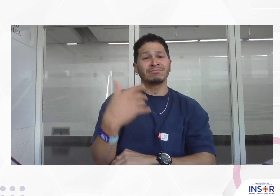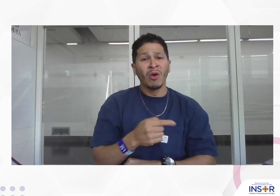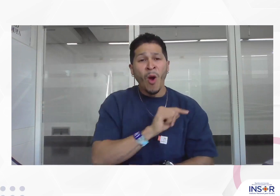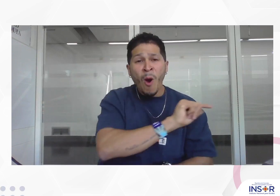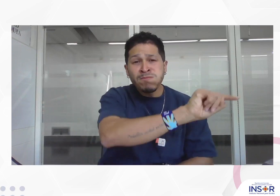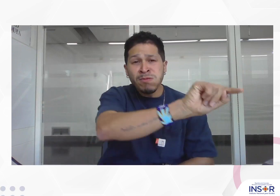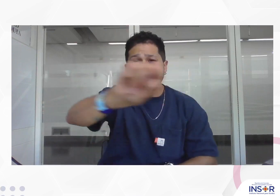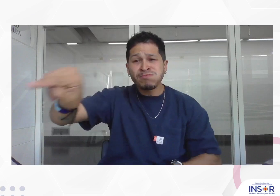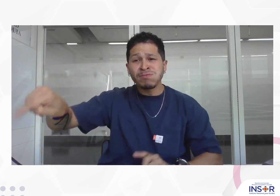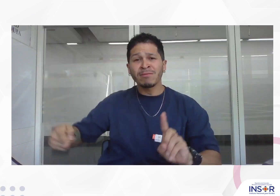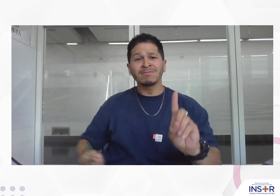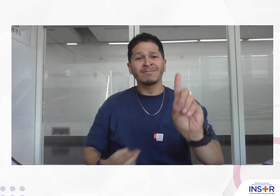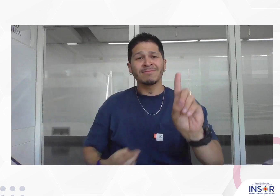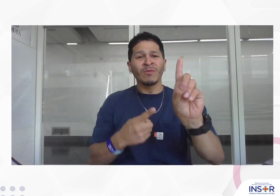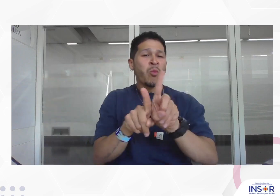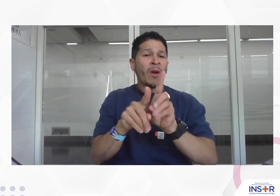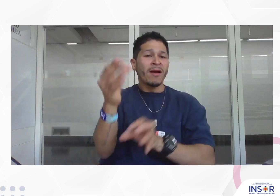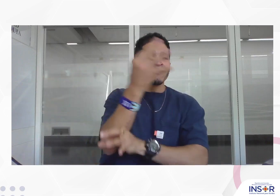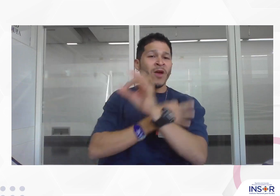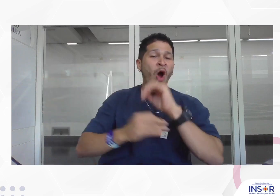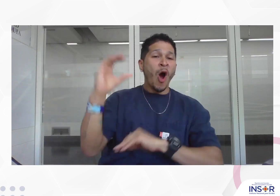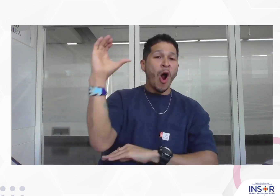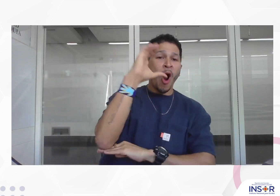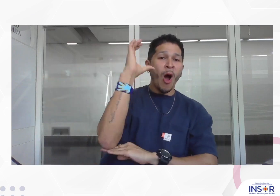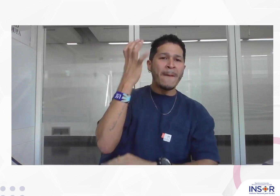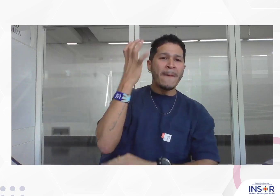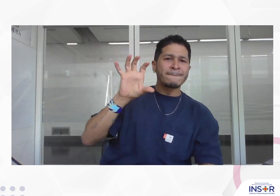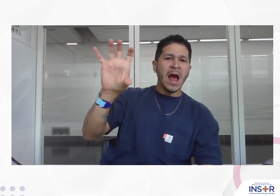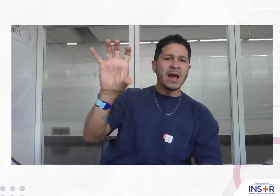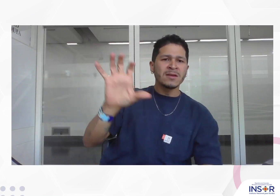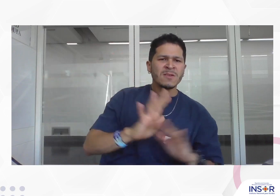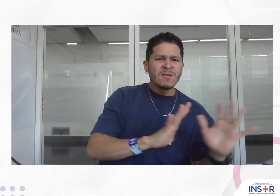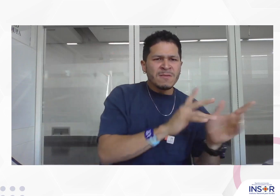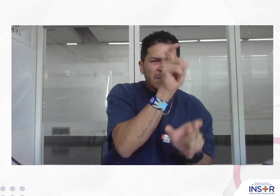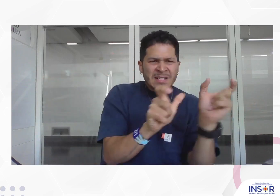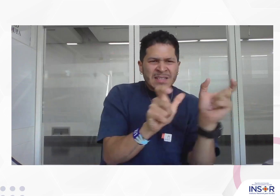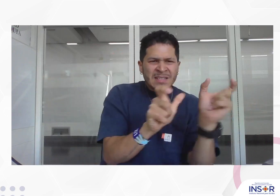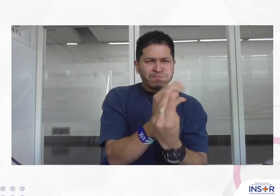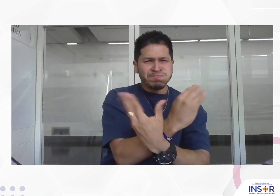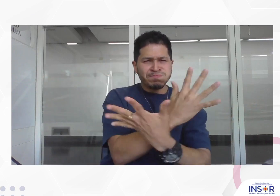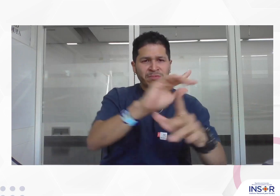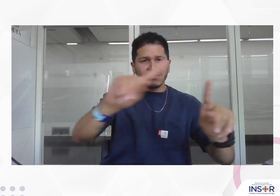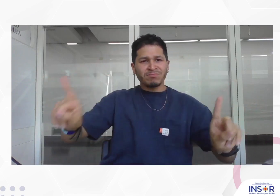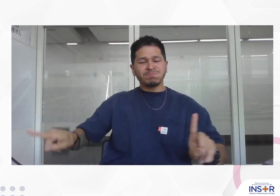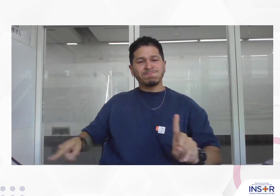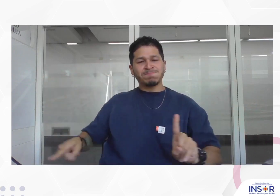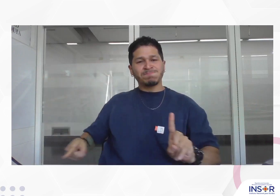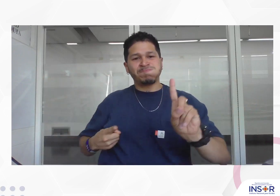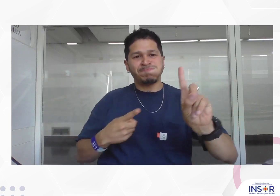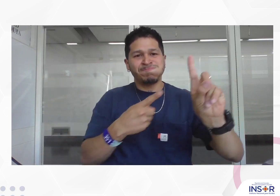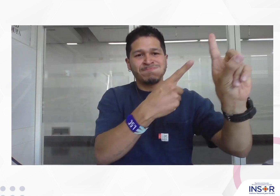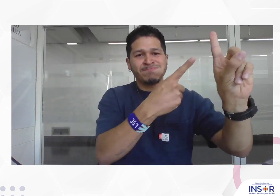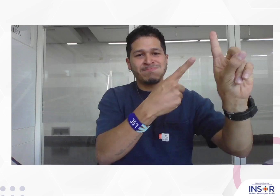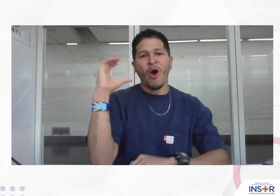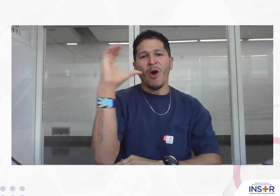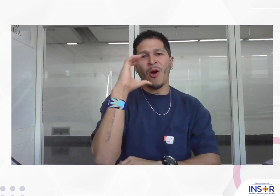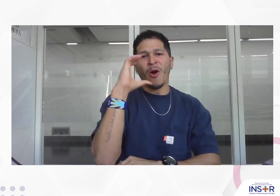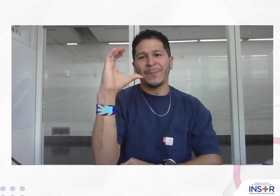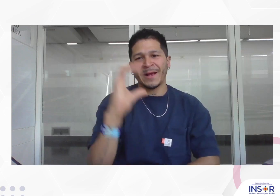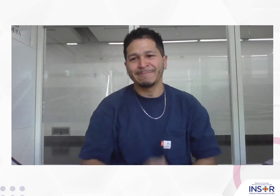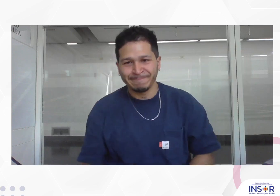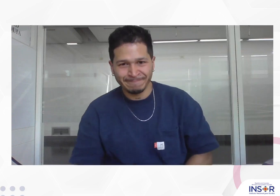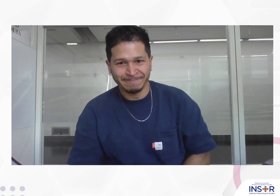en diferentes instituciones, se movilicen más bien a la institucionalidad en buscando